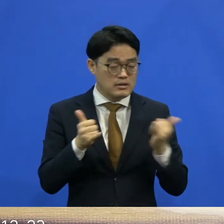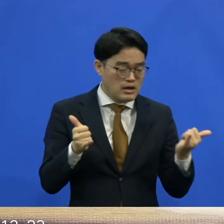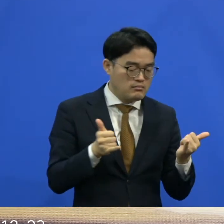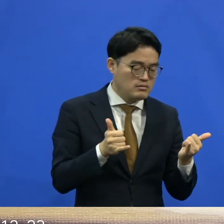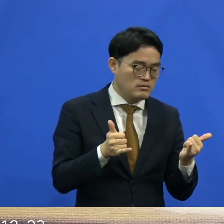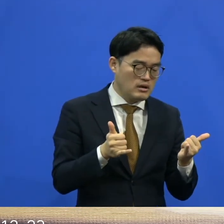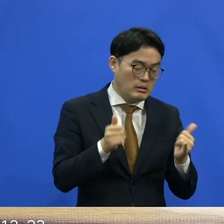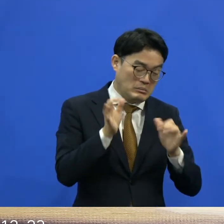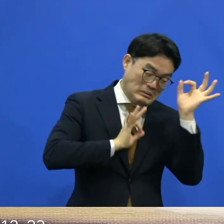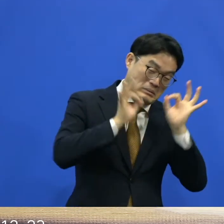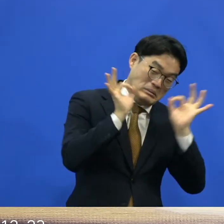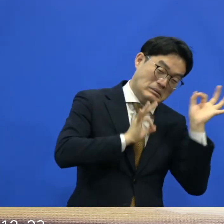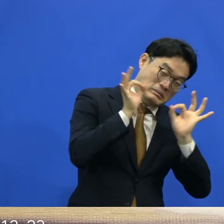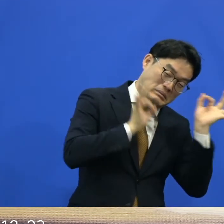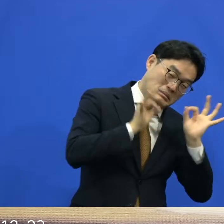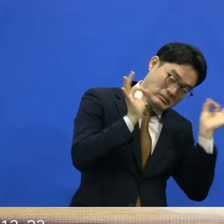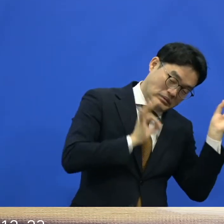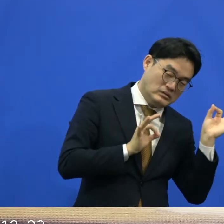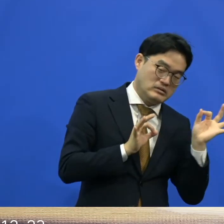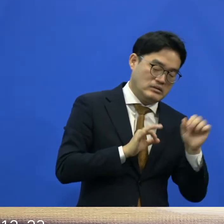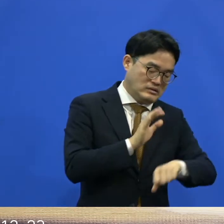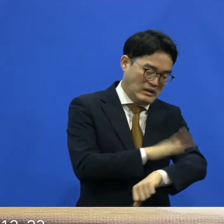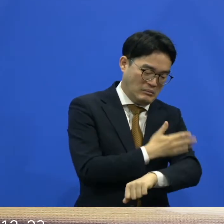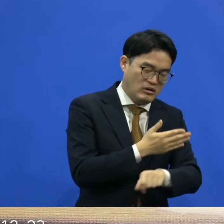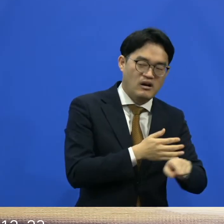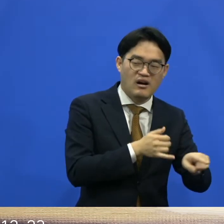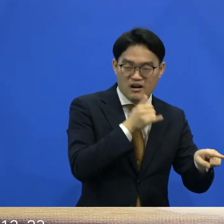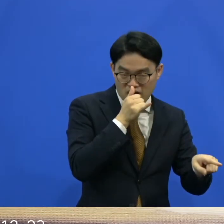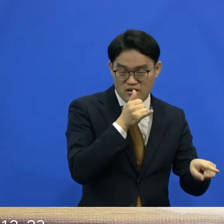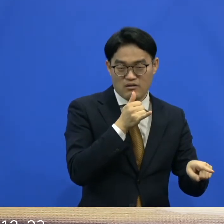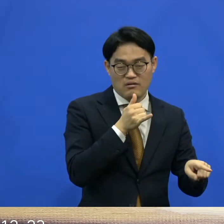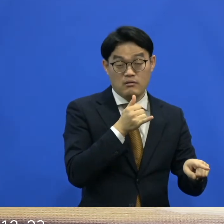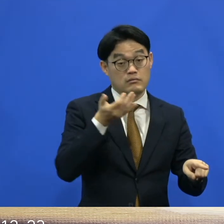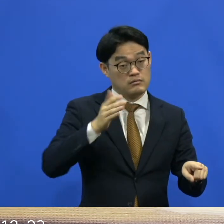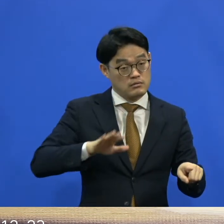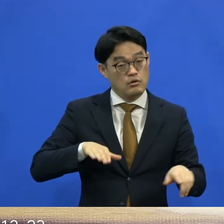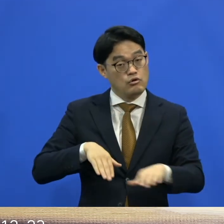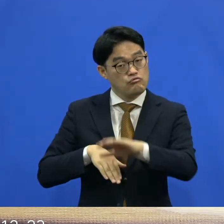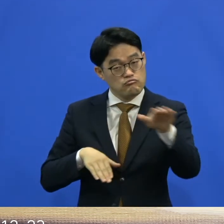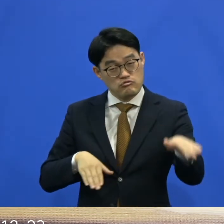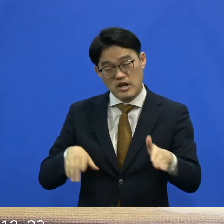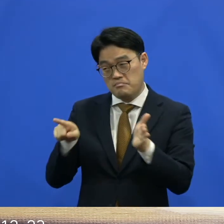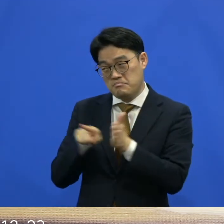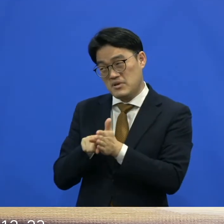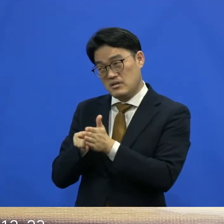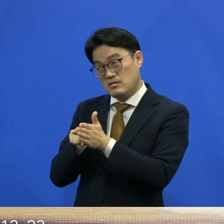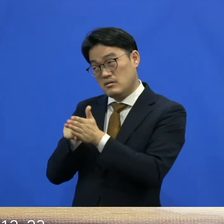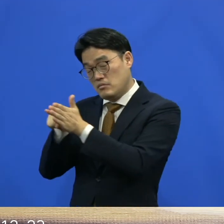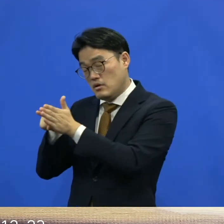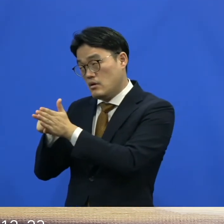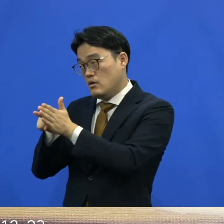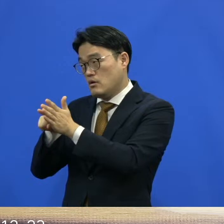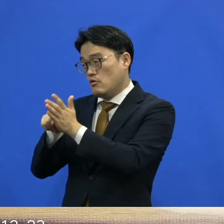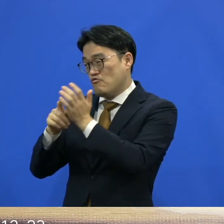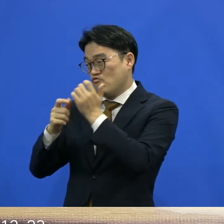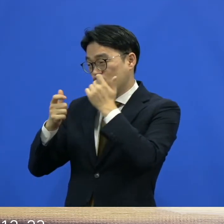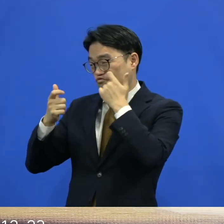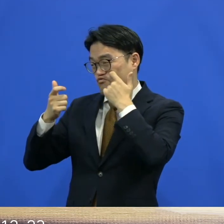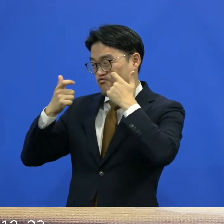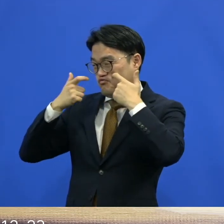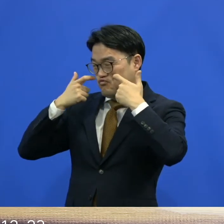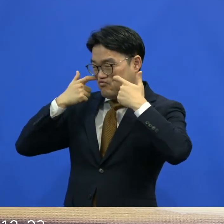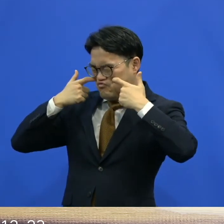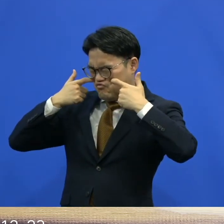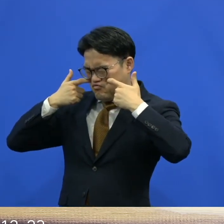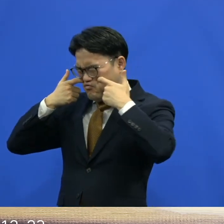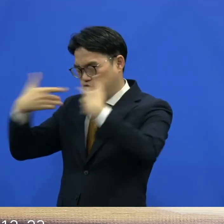과오투성이에요. 그러나 우리가 믿는 믿음은 정확한 때에 역사하시는 하나님, 그러니까 마음이